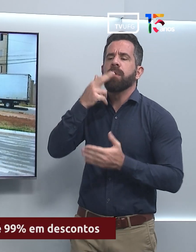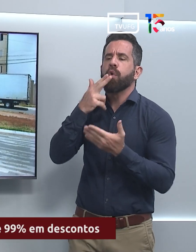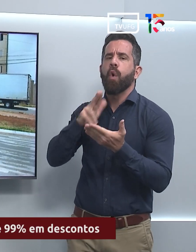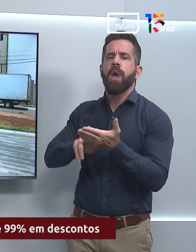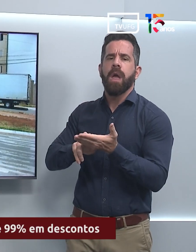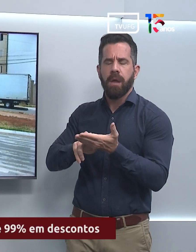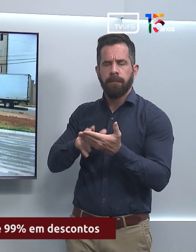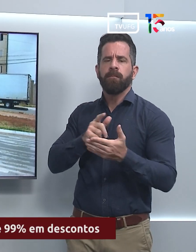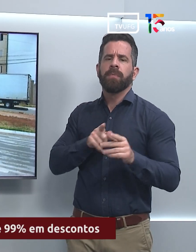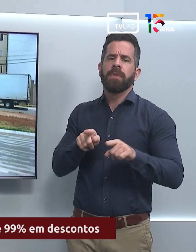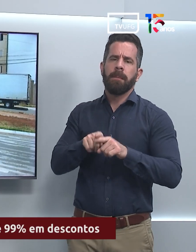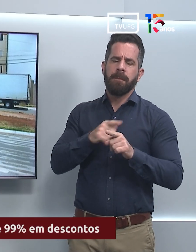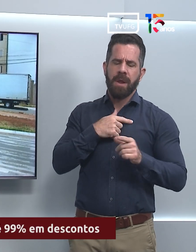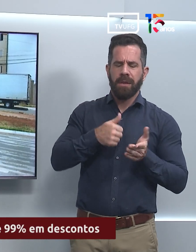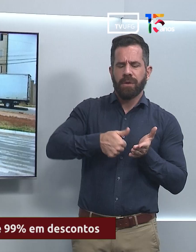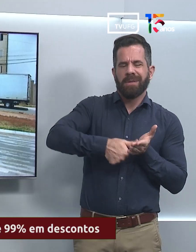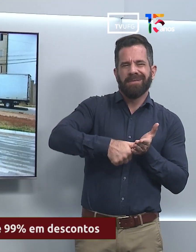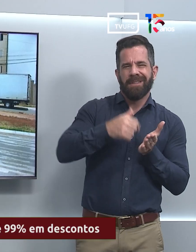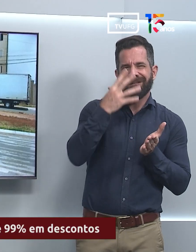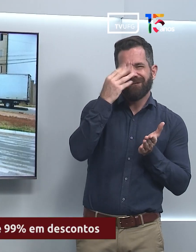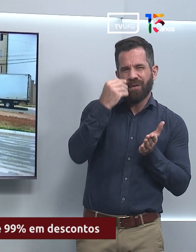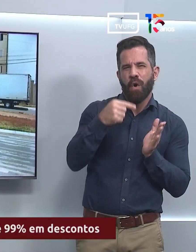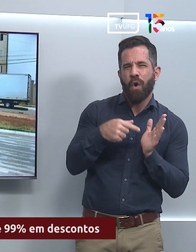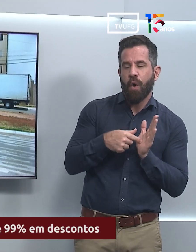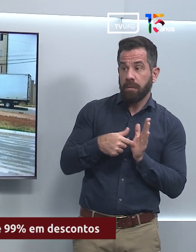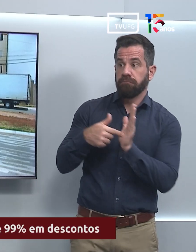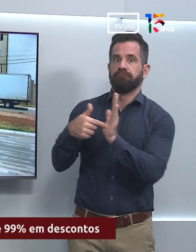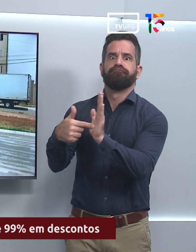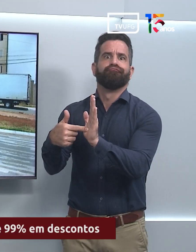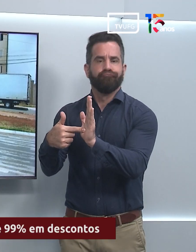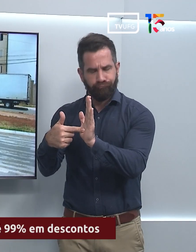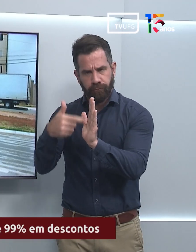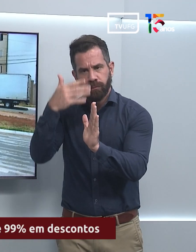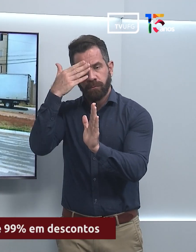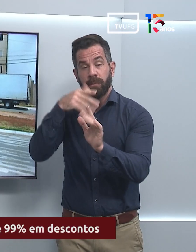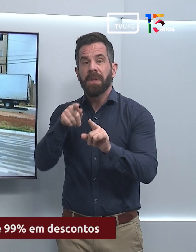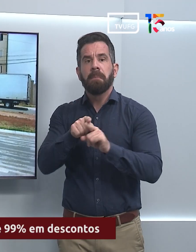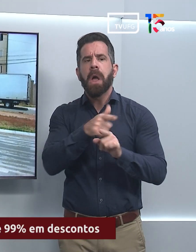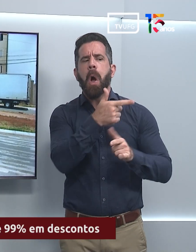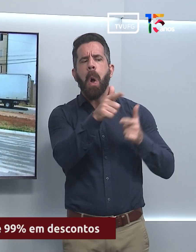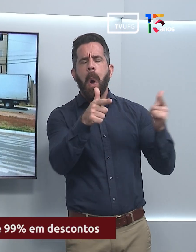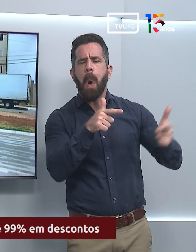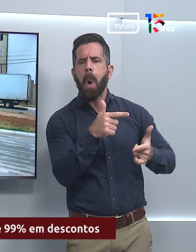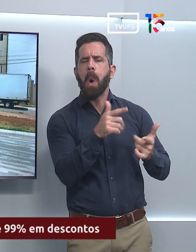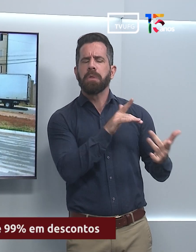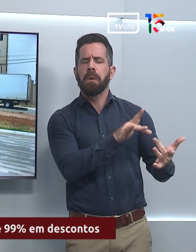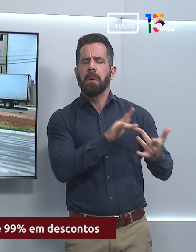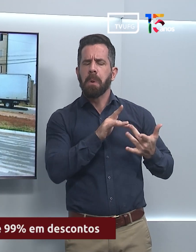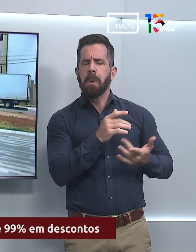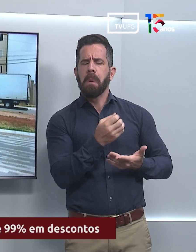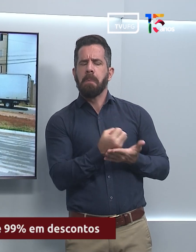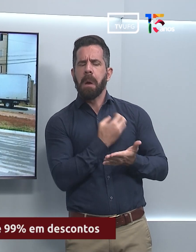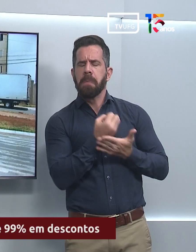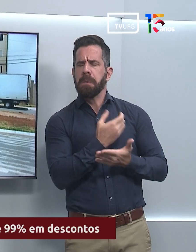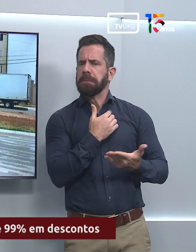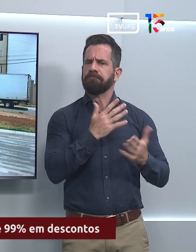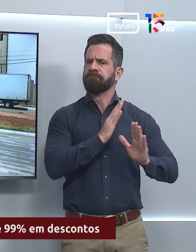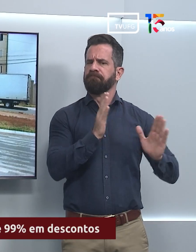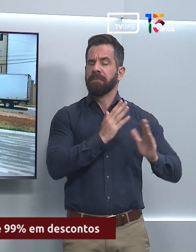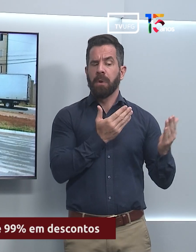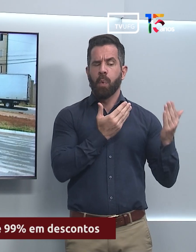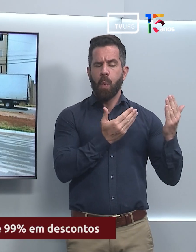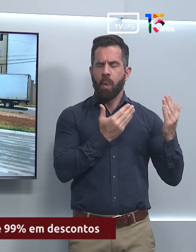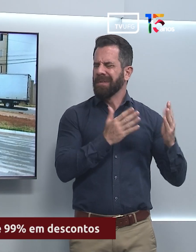levar um documento de identidade com foto. E também desconfie sempre de qualquer tipo de comunicação pelo WhatsApp ou qualquer outra